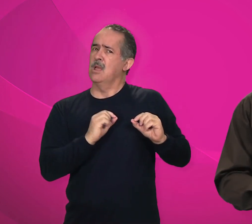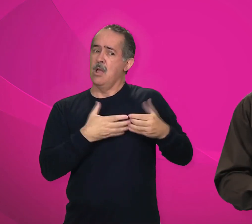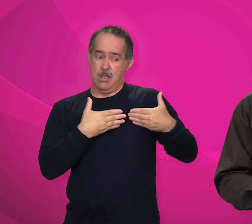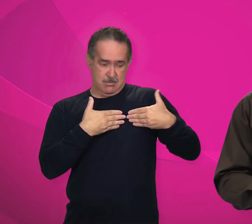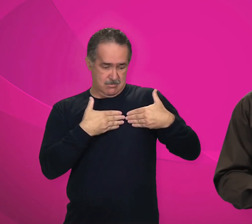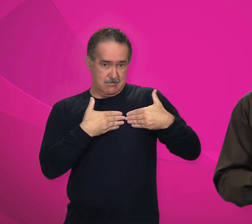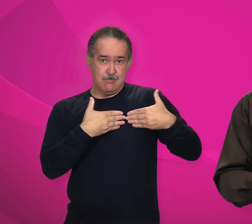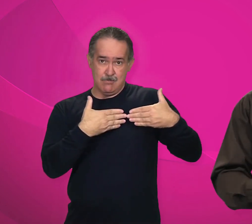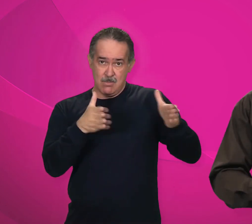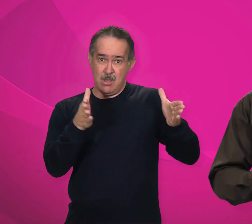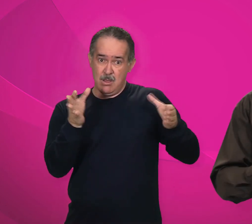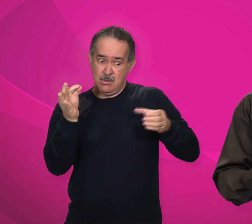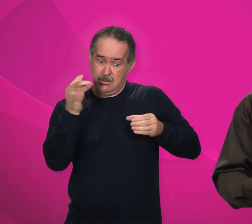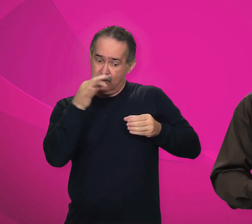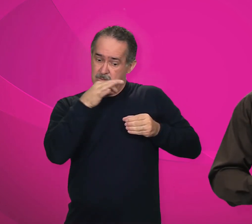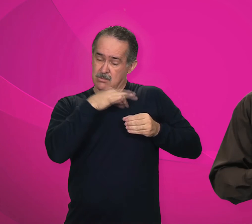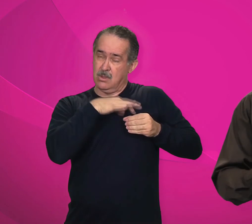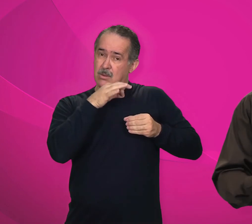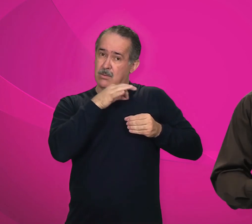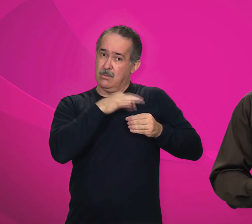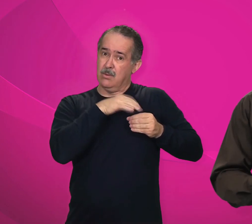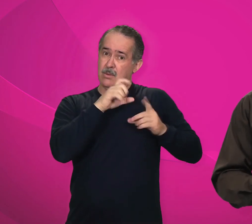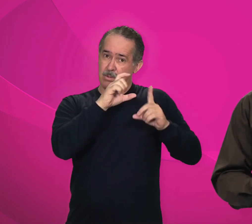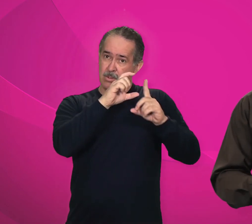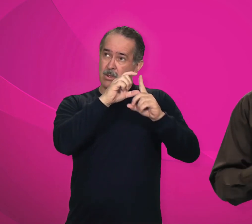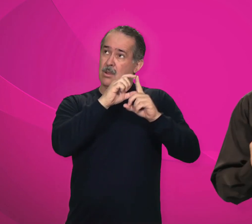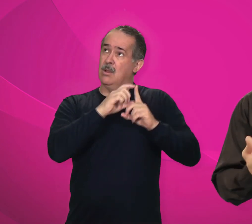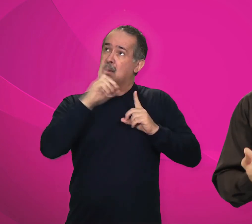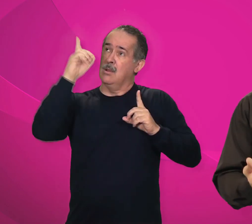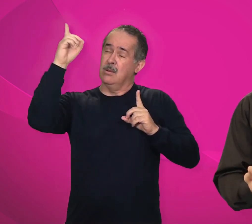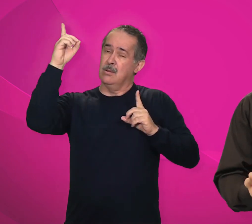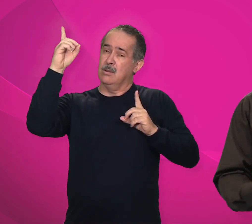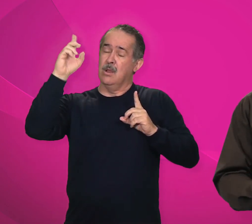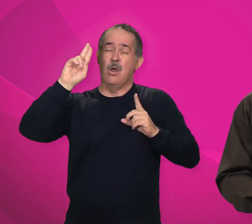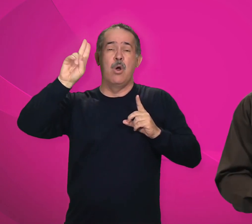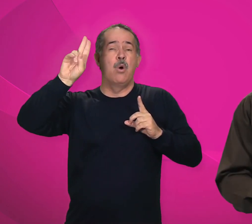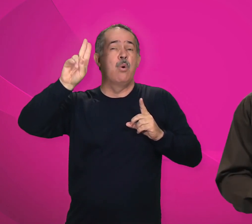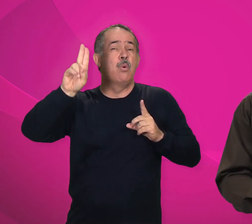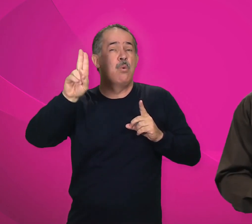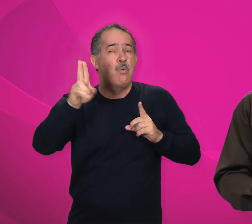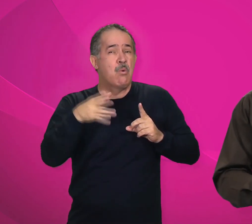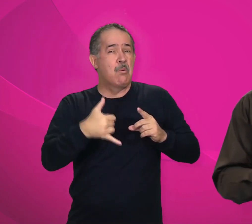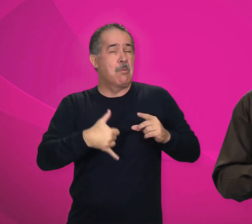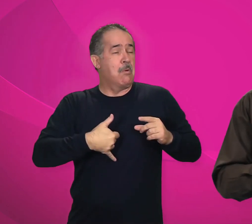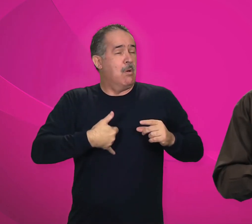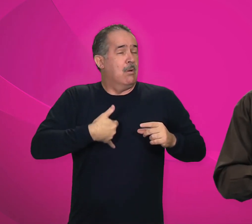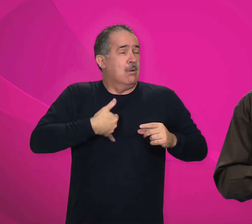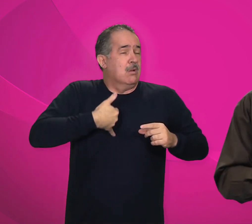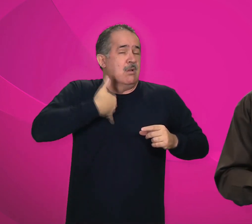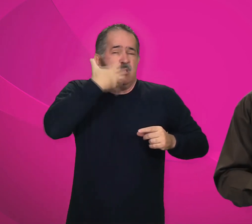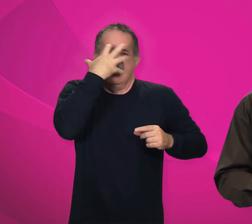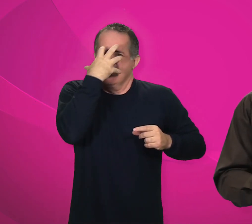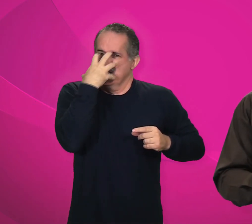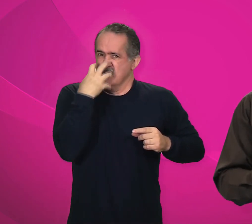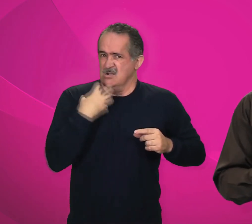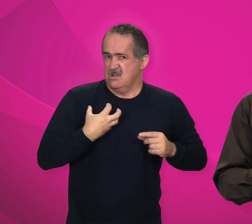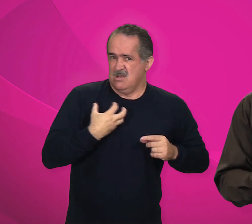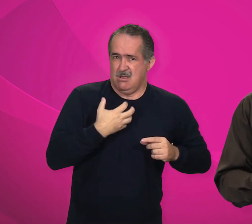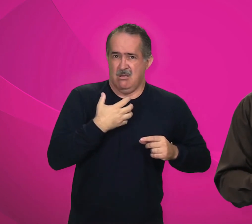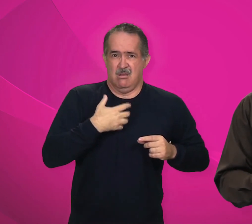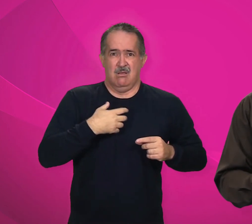coração? Ele está aberto para receber sementes da palavra de Deus? Ou está cheio de